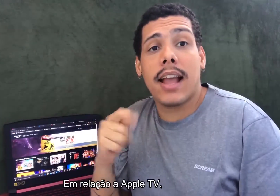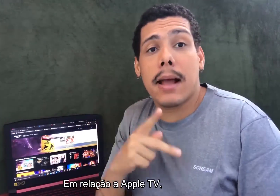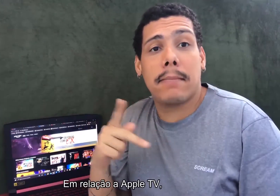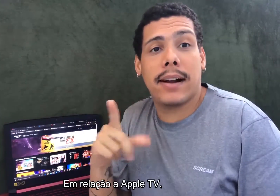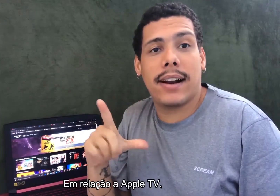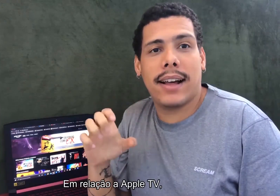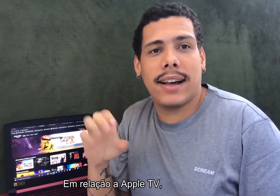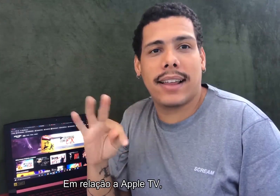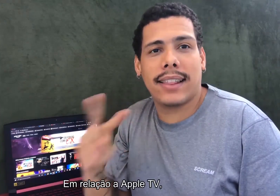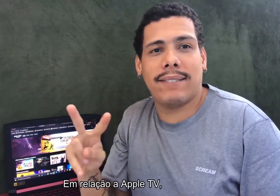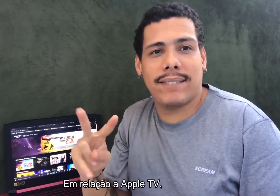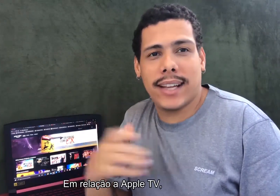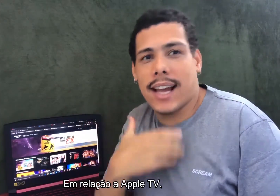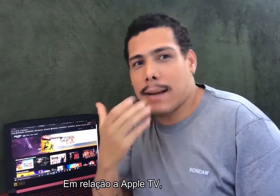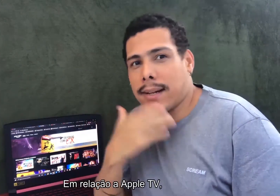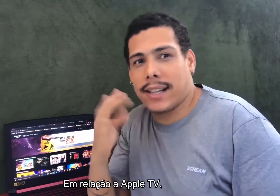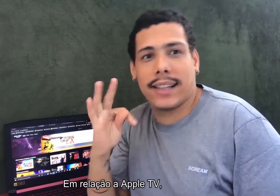Em relação à Apple TV,